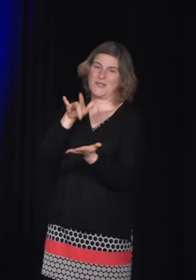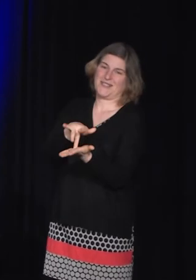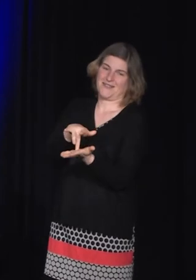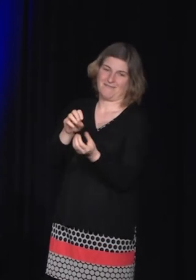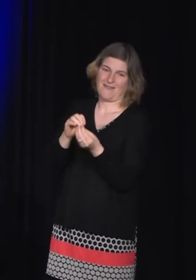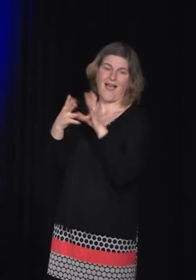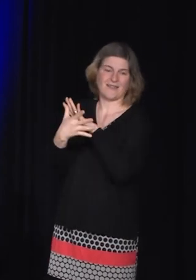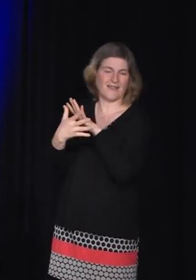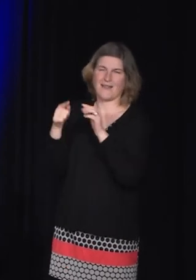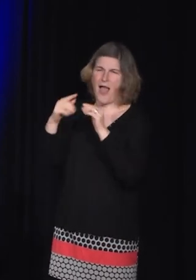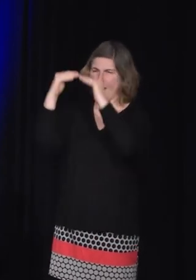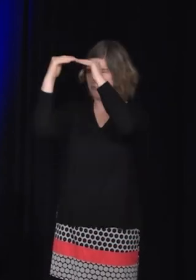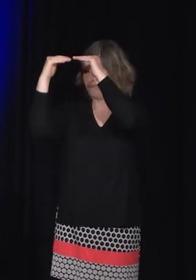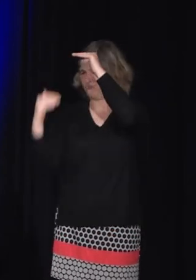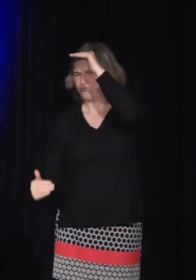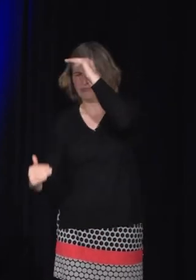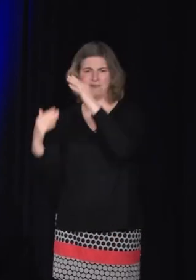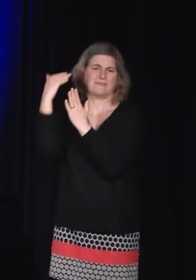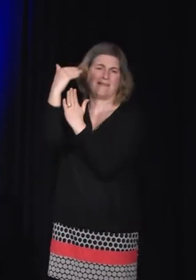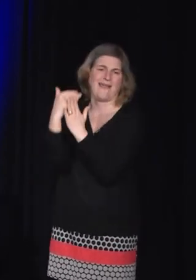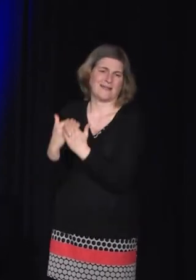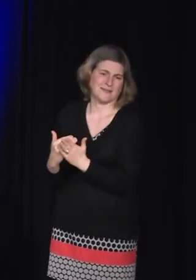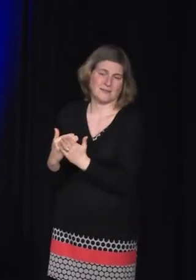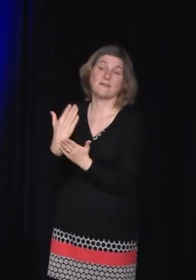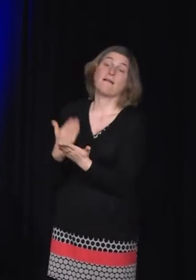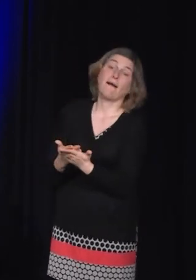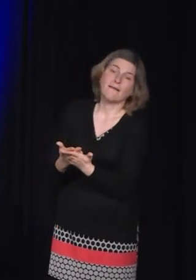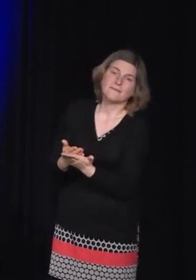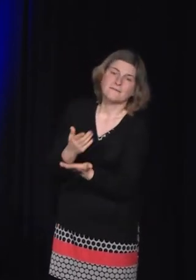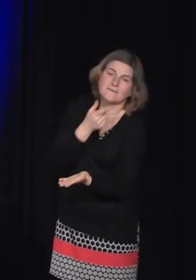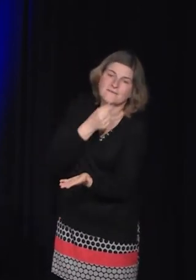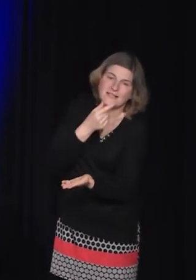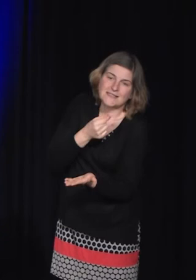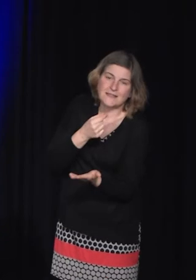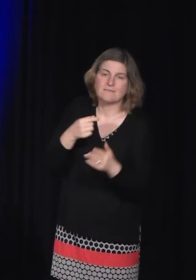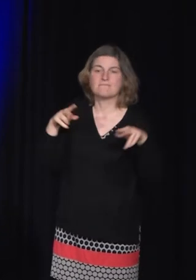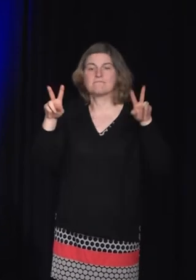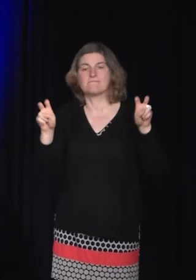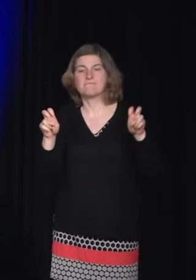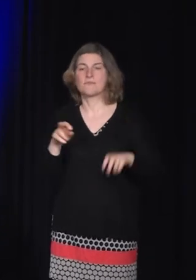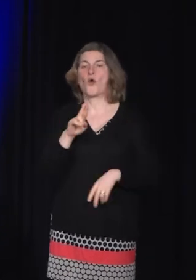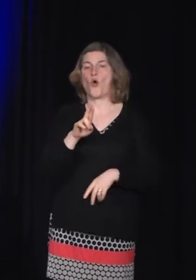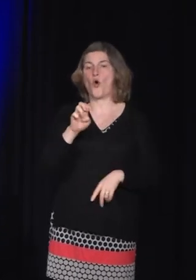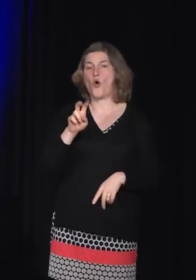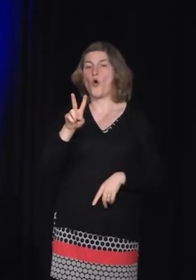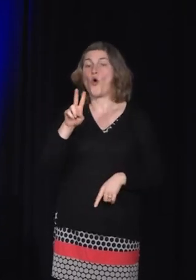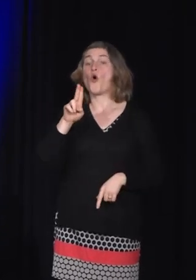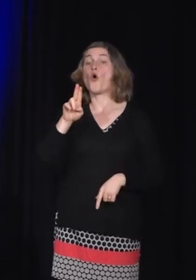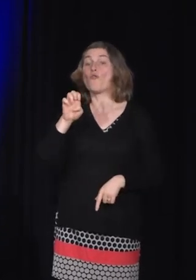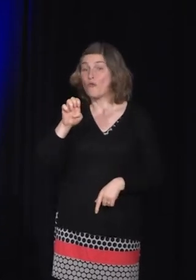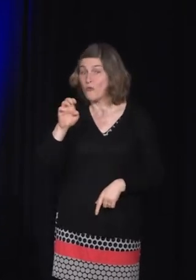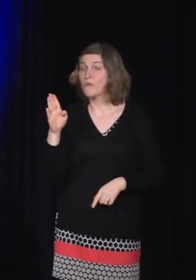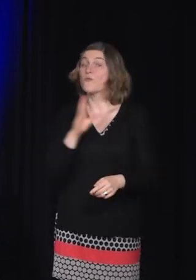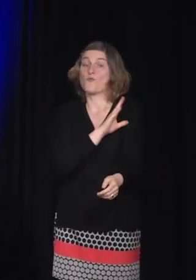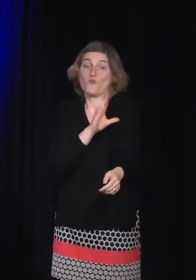avez tous les muscles. Vous pouvez commander facilement. Le site, c'est facile, c'est revumuscle.com. Voilà, je vous